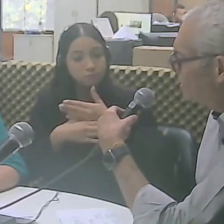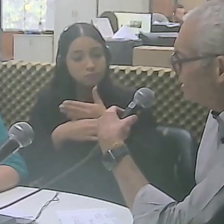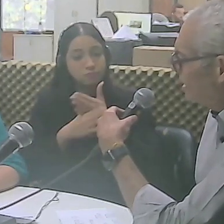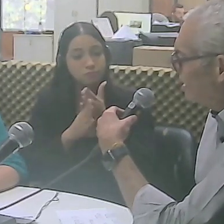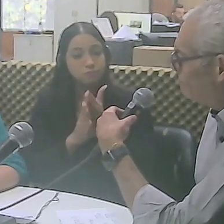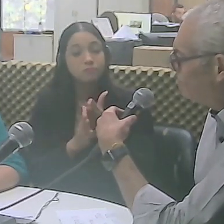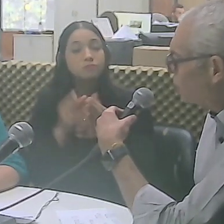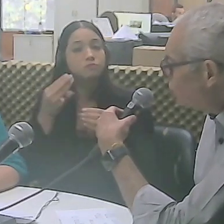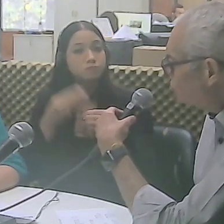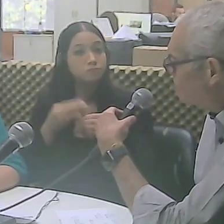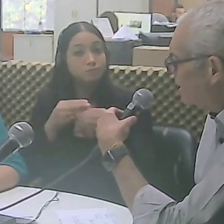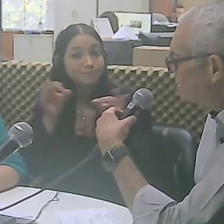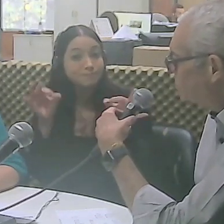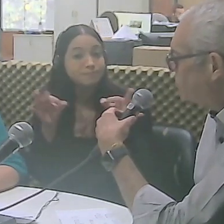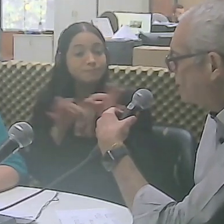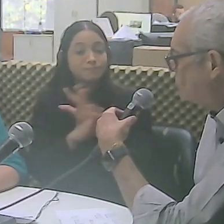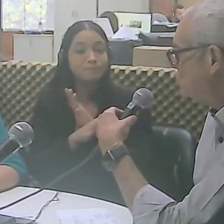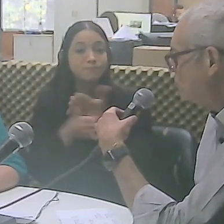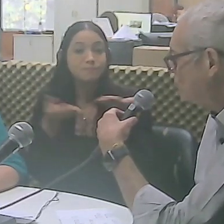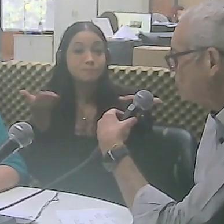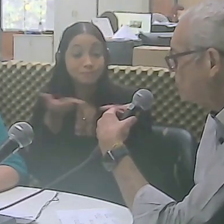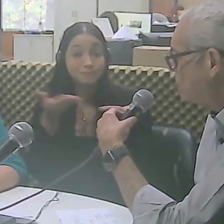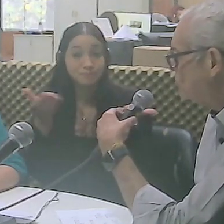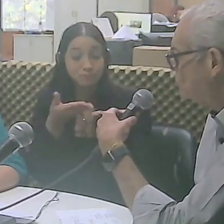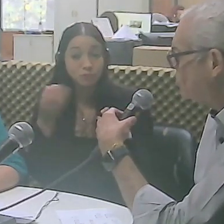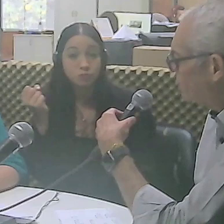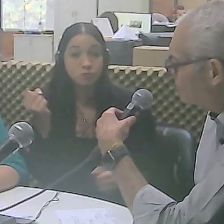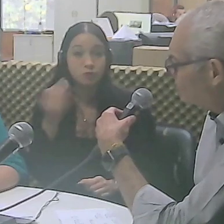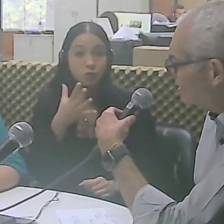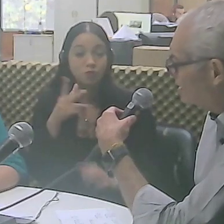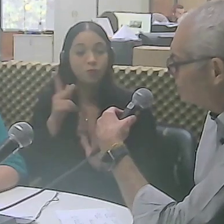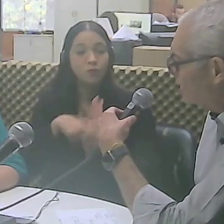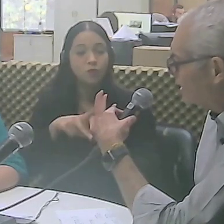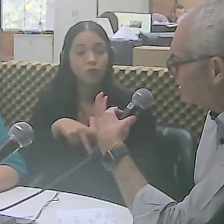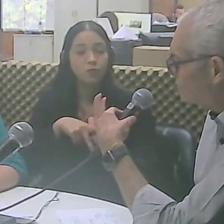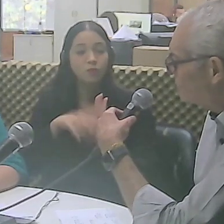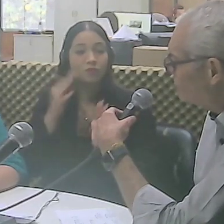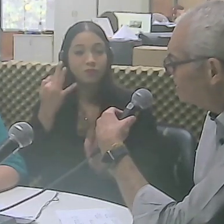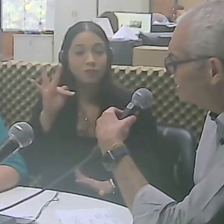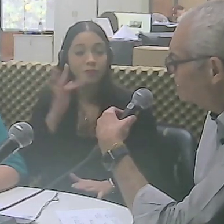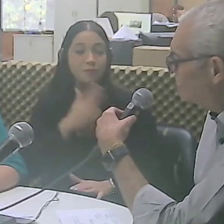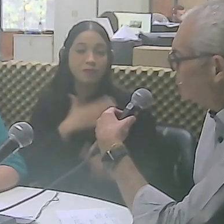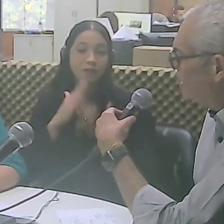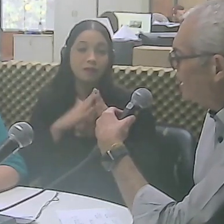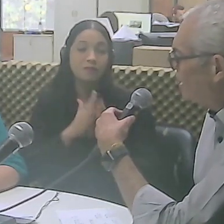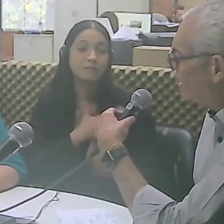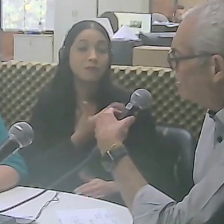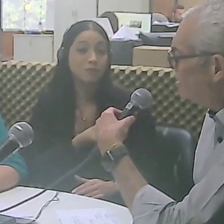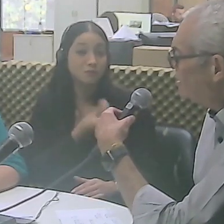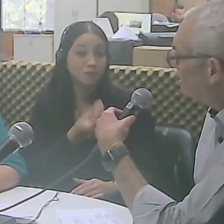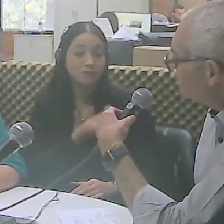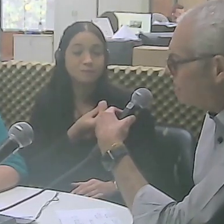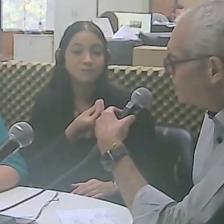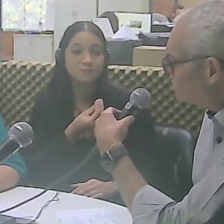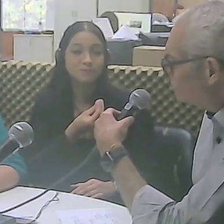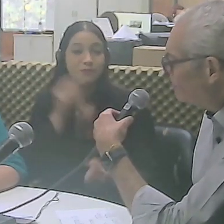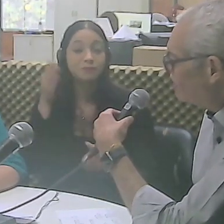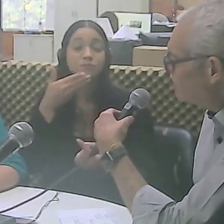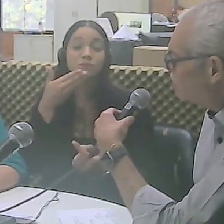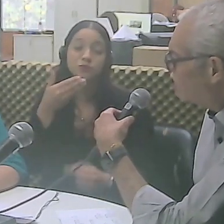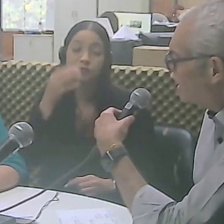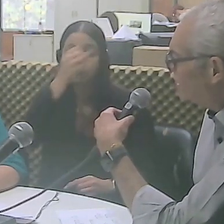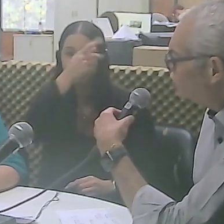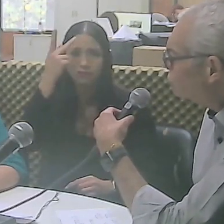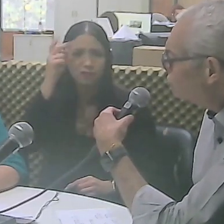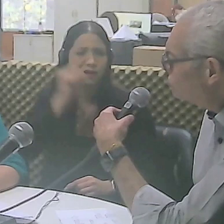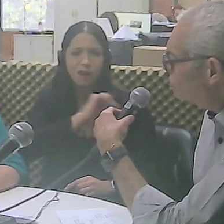município pronto para esse momento, esse novo momento do programa federal Minha Casa Minha Vida. E a determinação do prefeito é